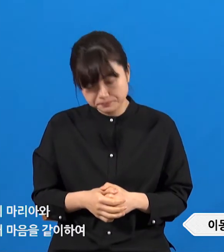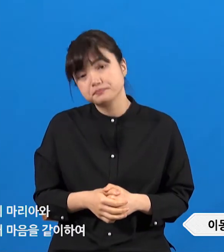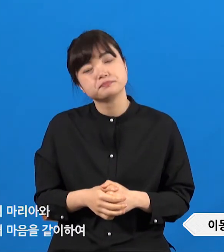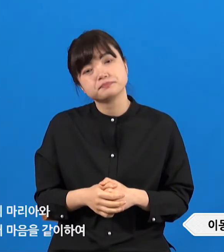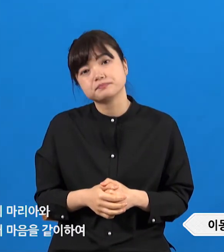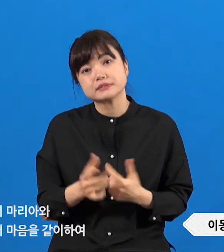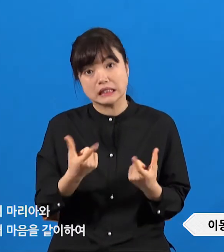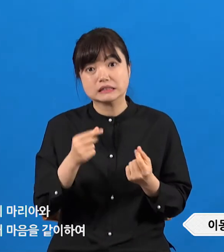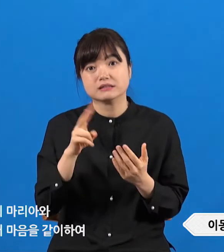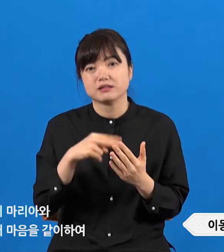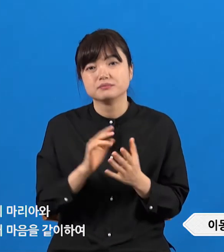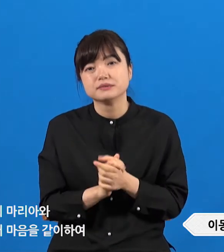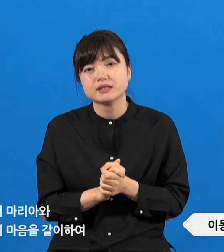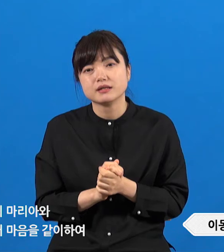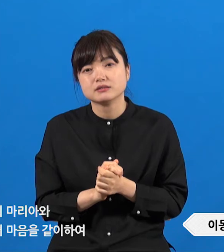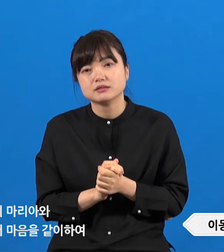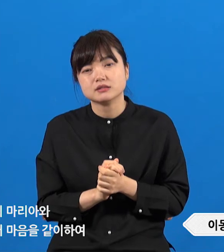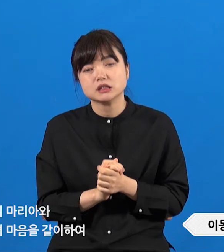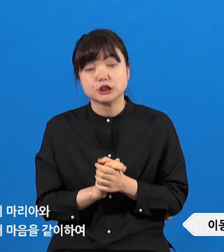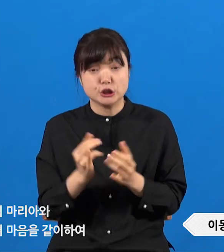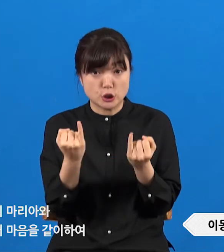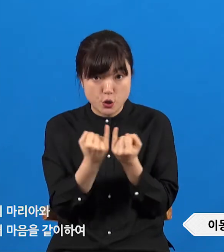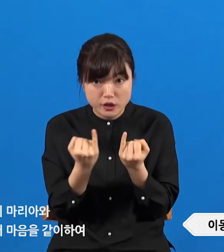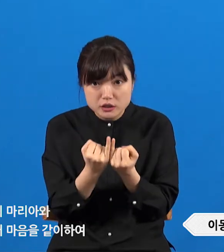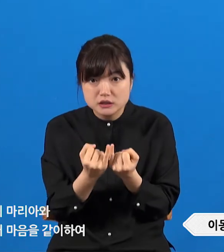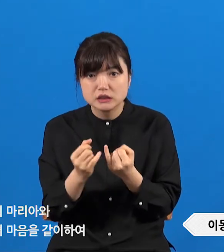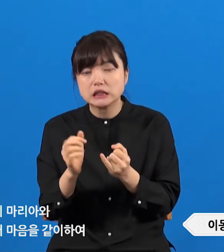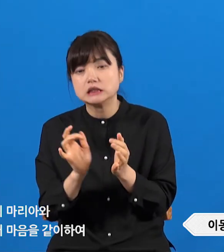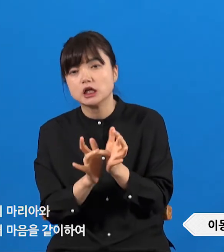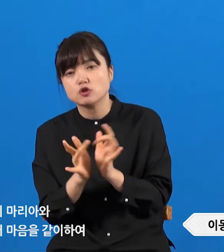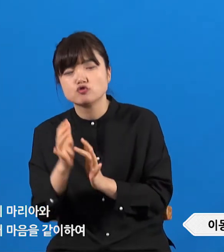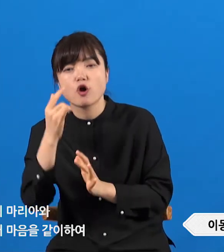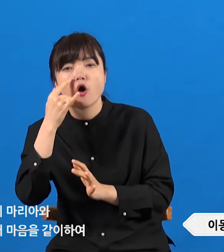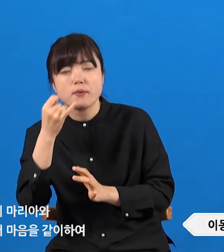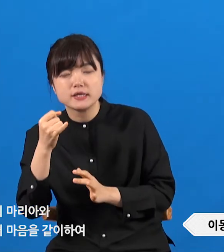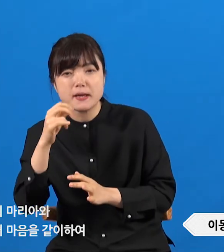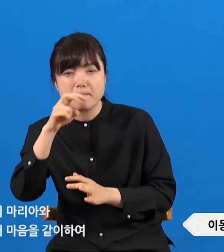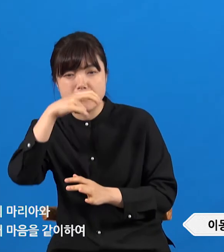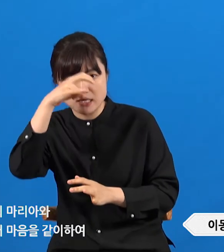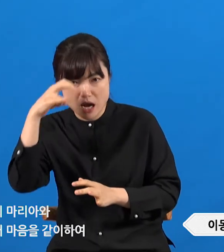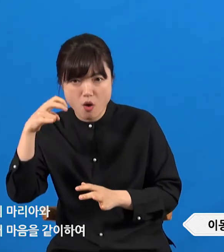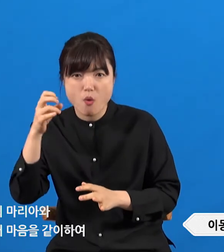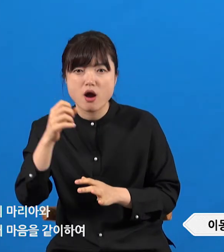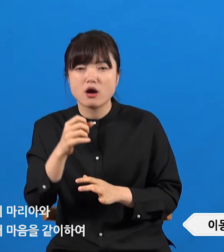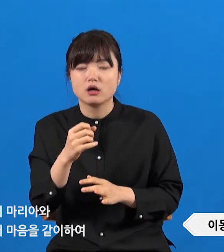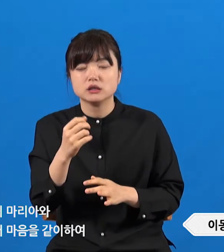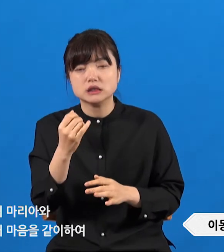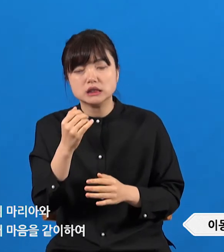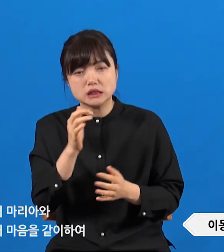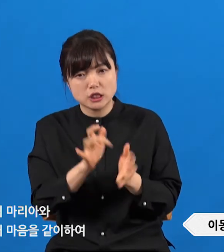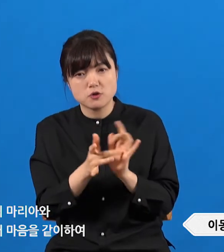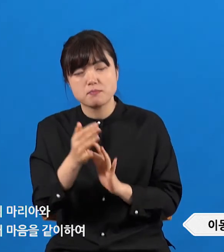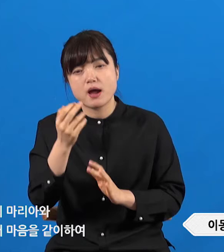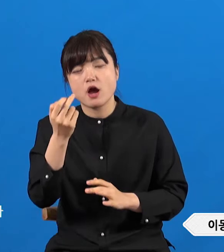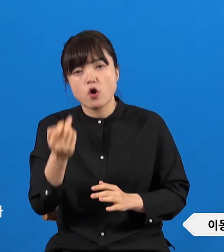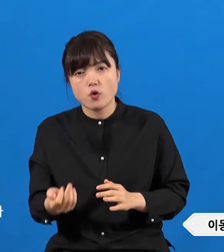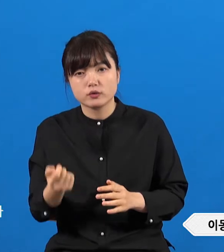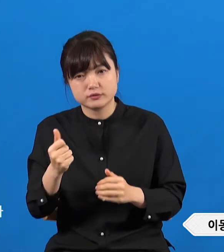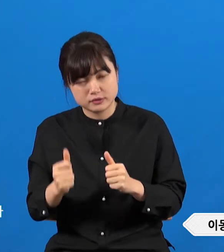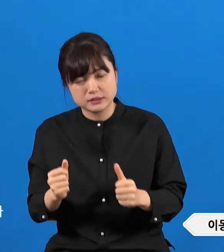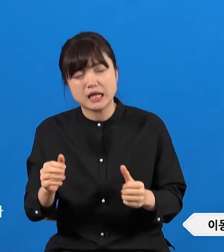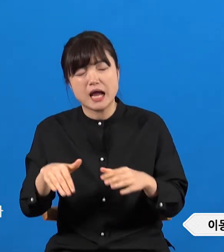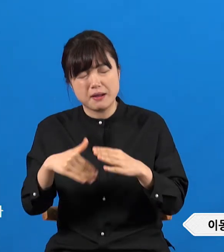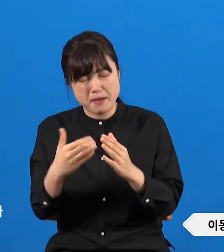지켜보십시오. 같이 읽겠습니다. 시작. 여자들과 예수의 어머니 마리아와 예수의 아우들과 더불어 마음을